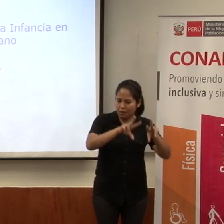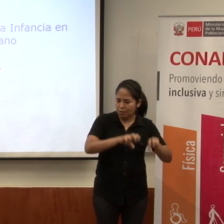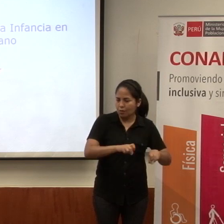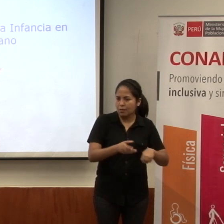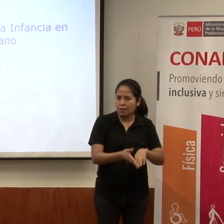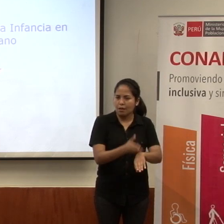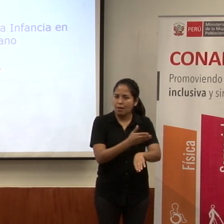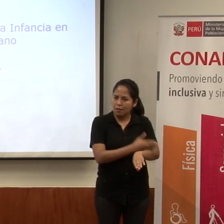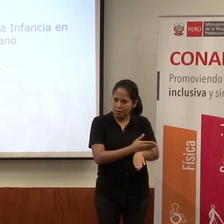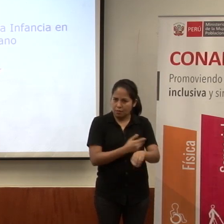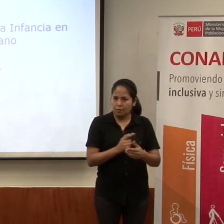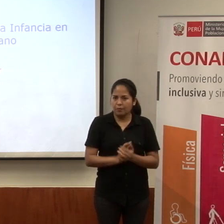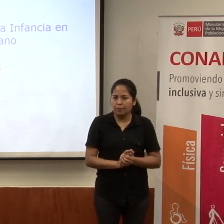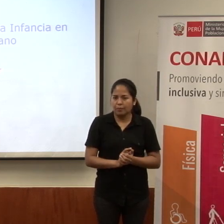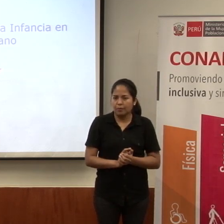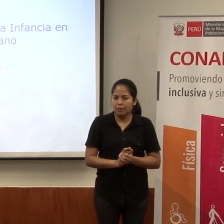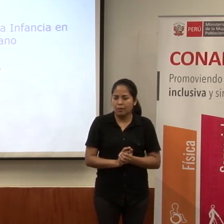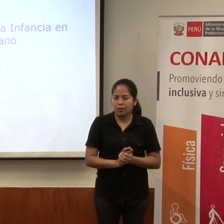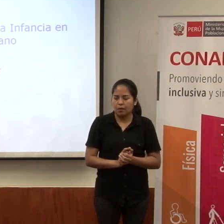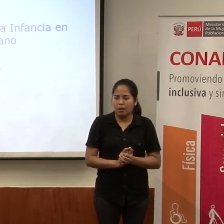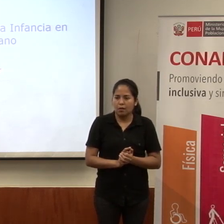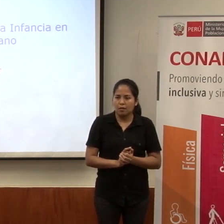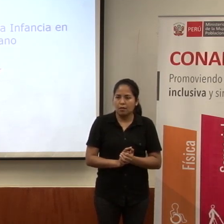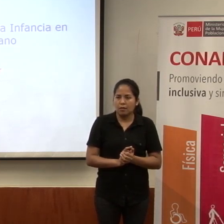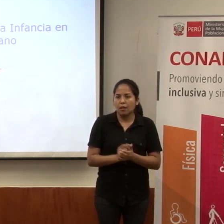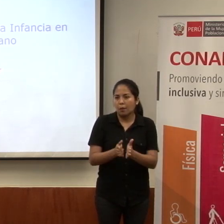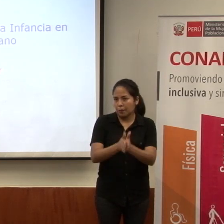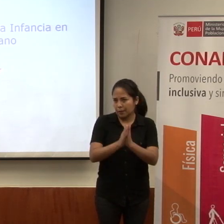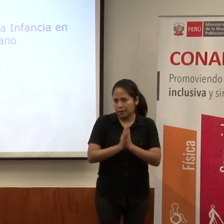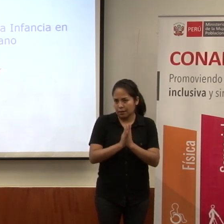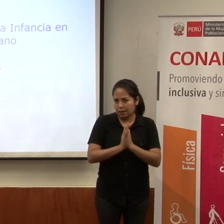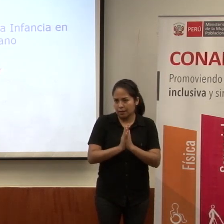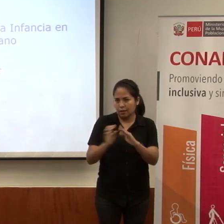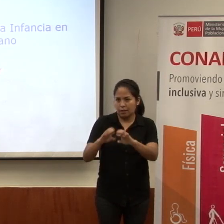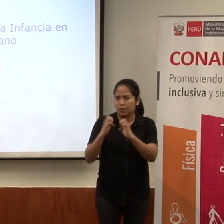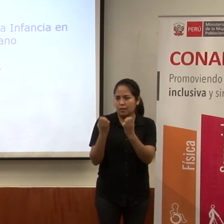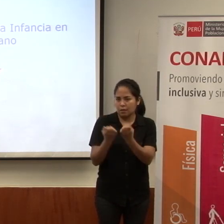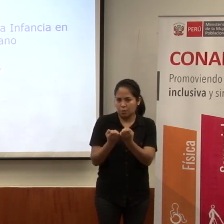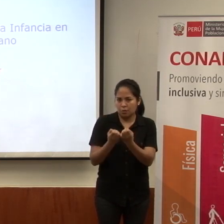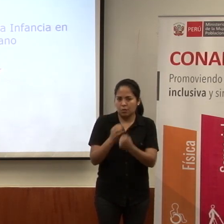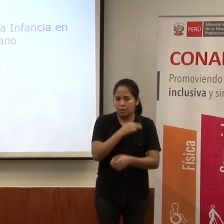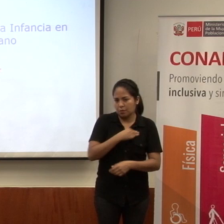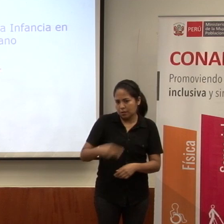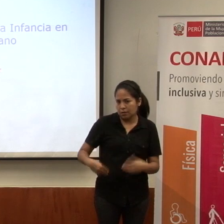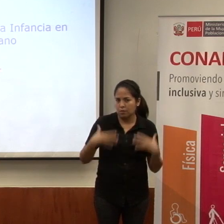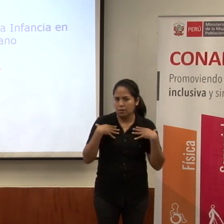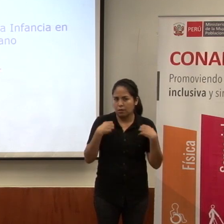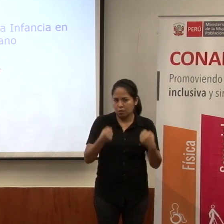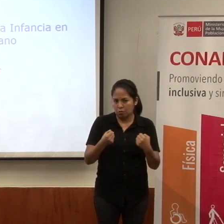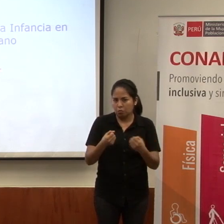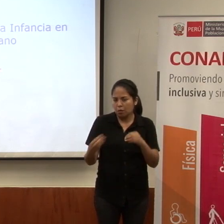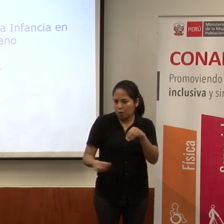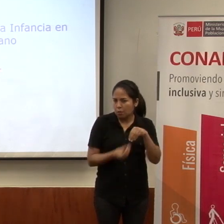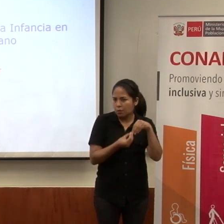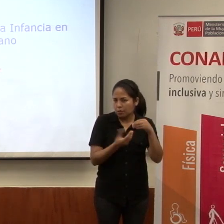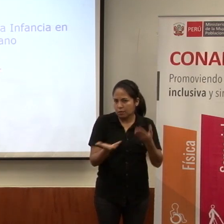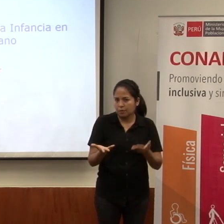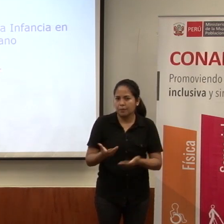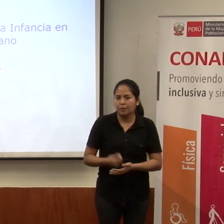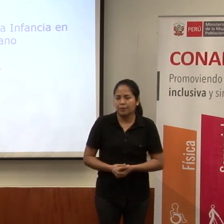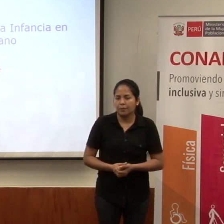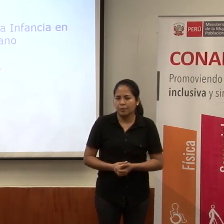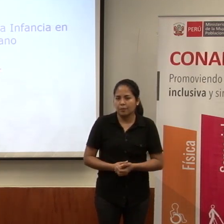cuales probablemente no los tengo tan claros, y le voy a pedir también al equipo del ministerio que en ese sentido complemente,